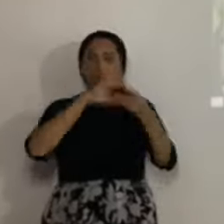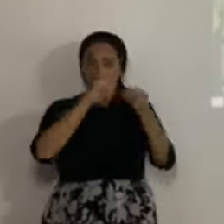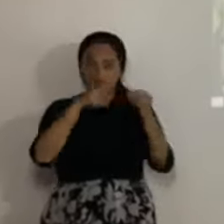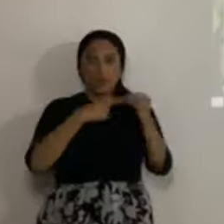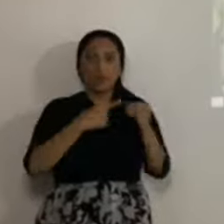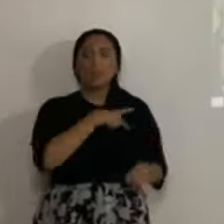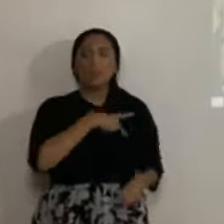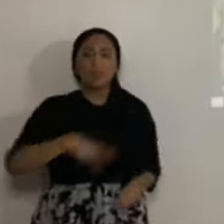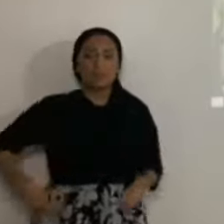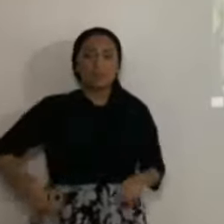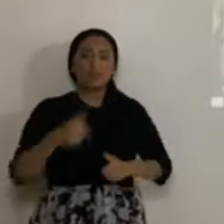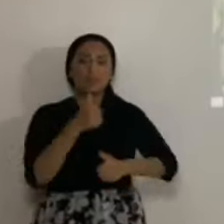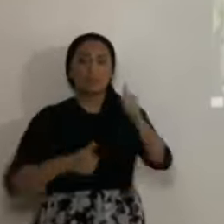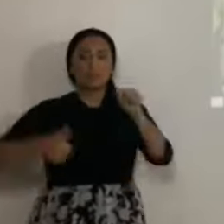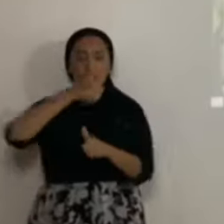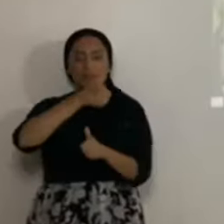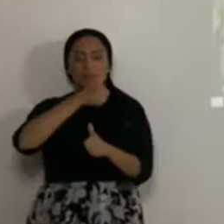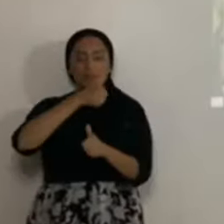Rey de Reyes,